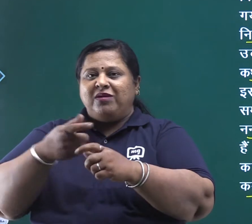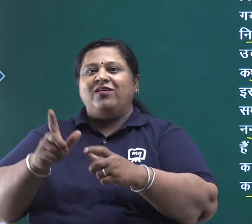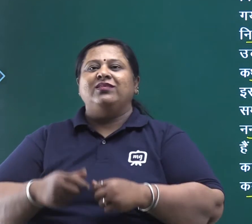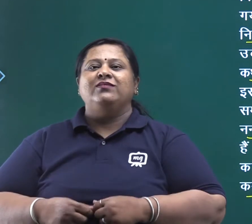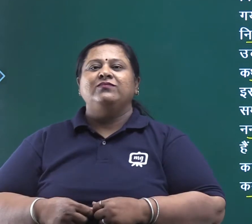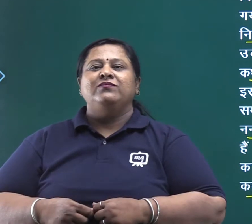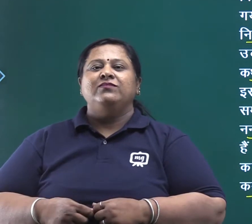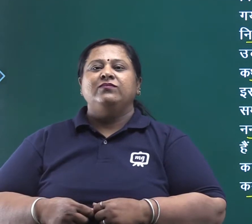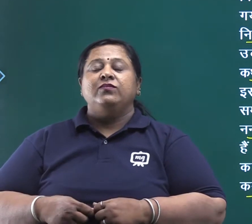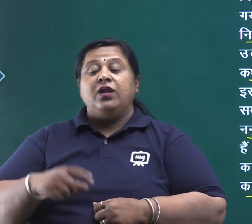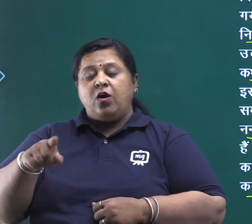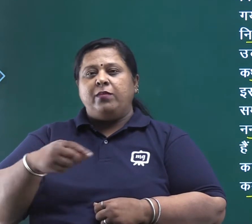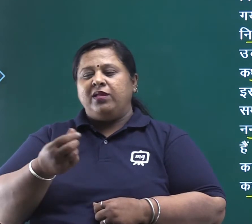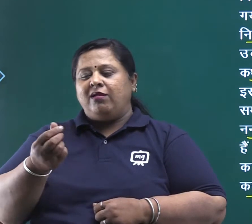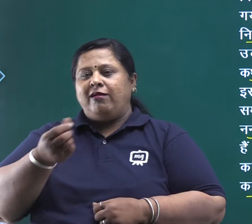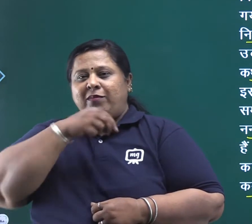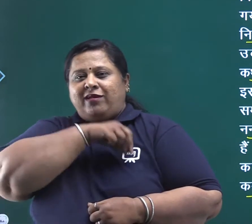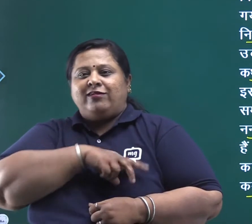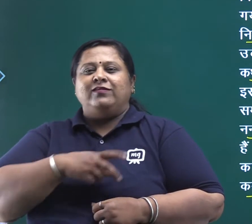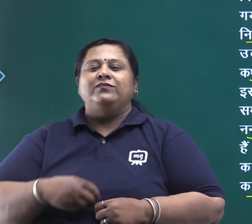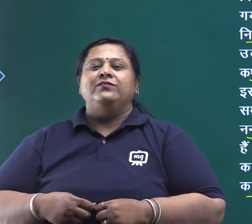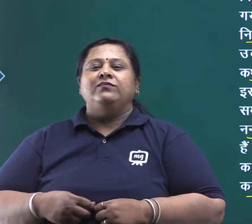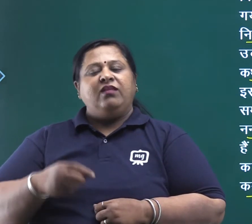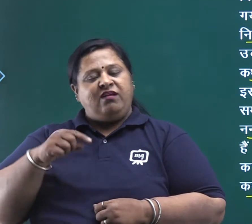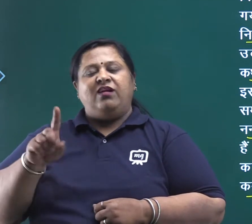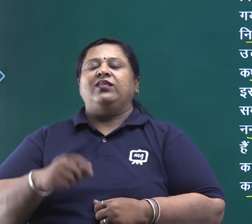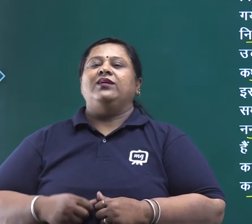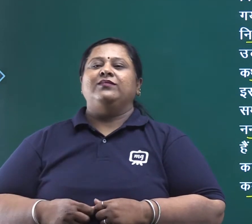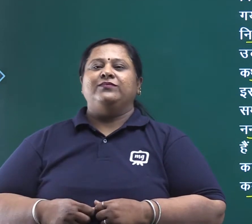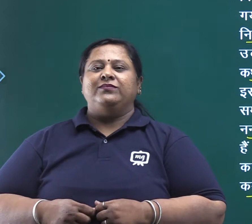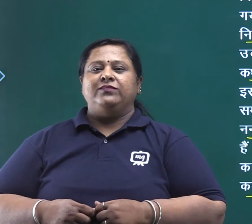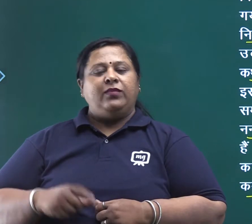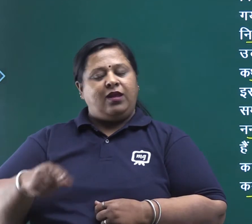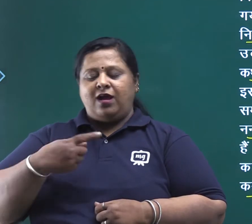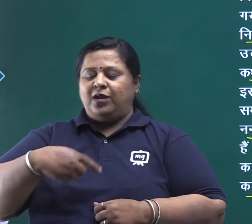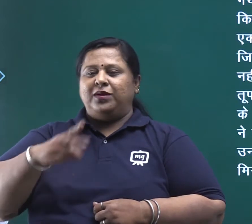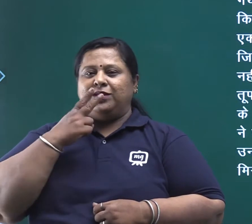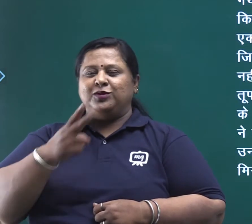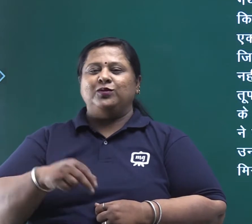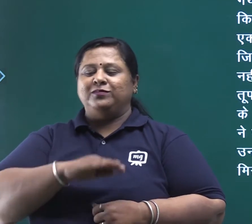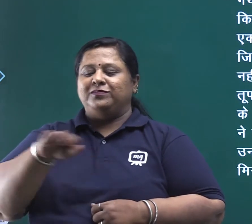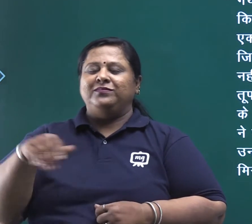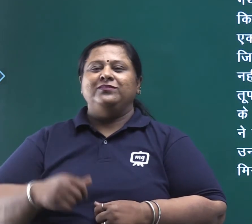हैं और अपनी कमाई करते हैं। आगे बढ़ते हैं बच्चों।